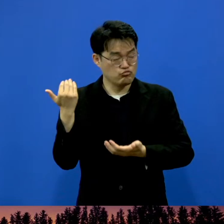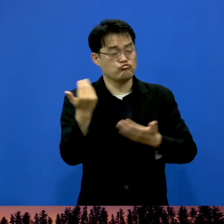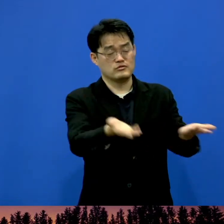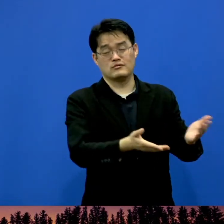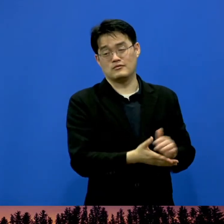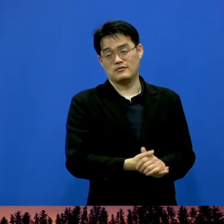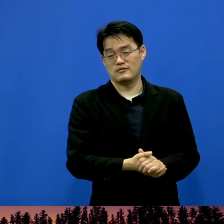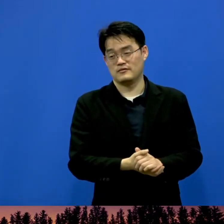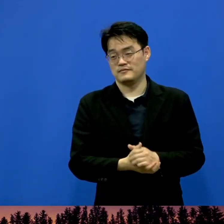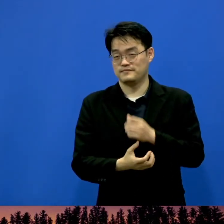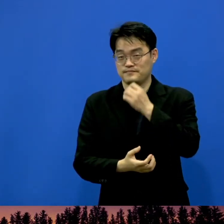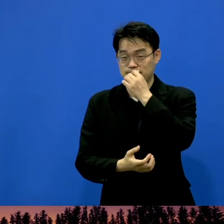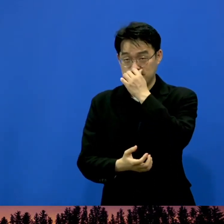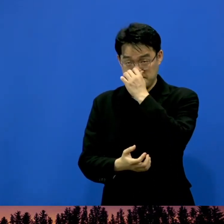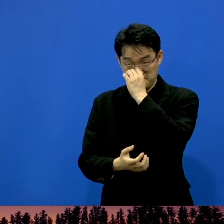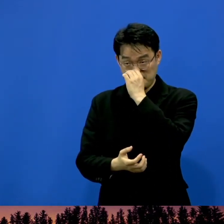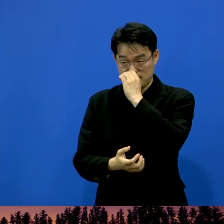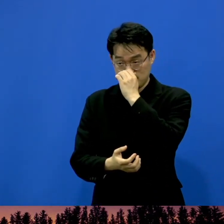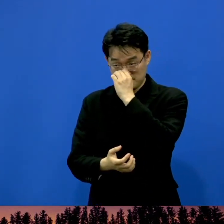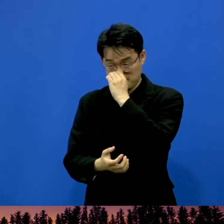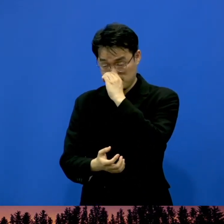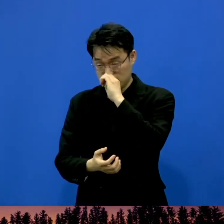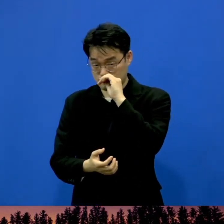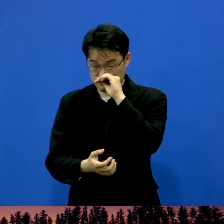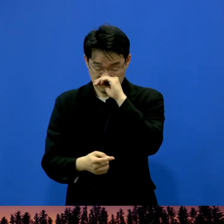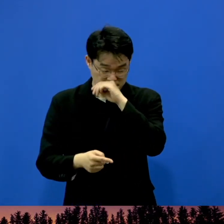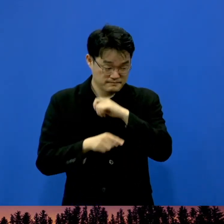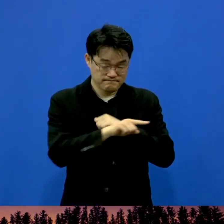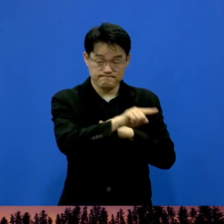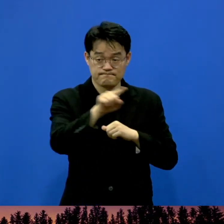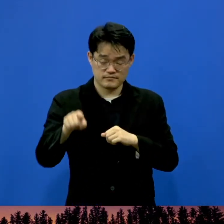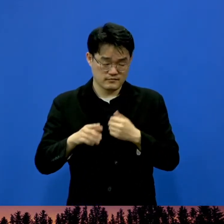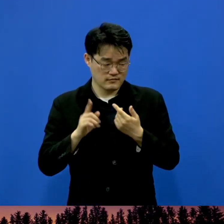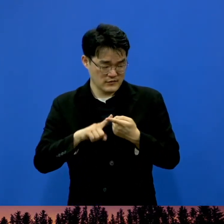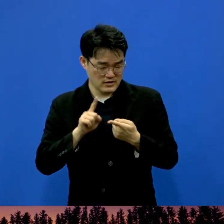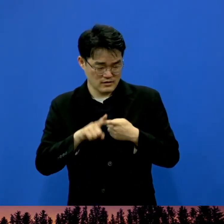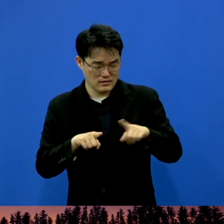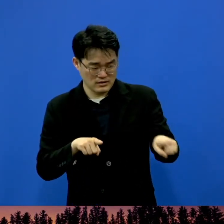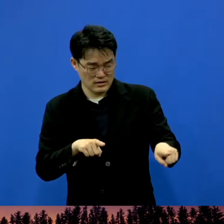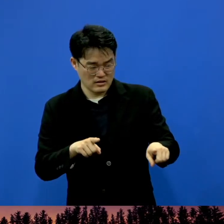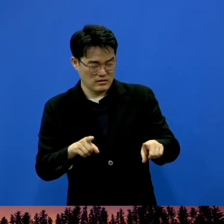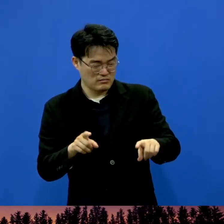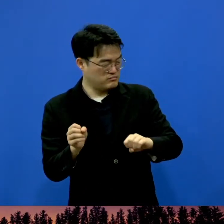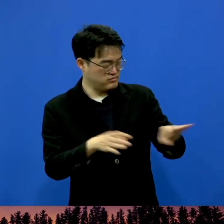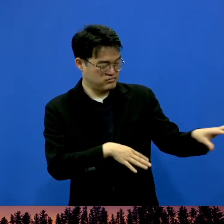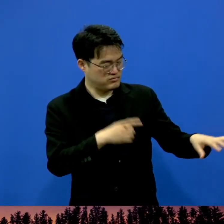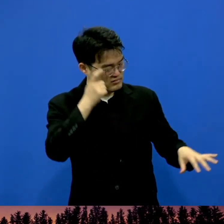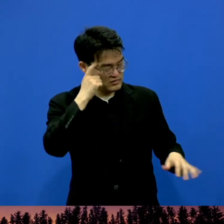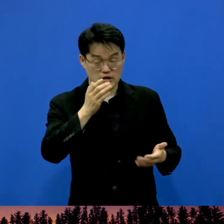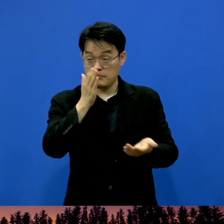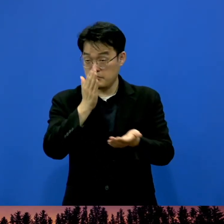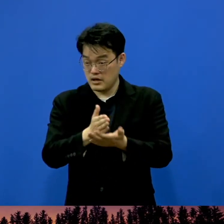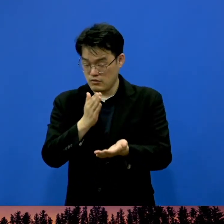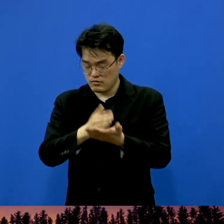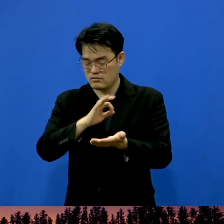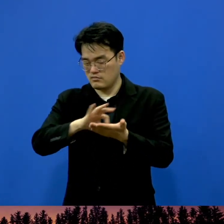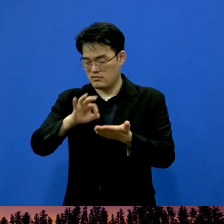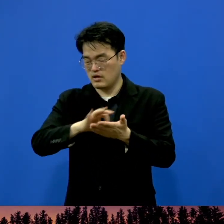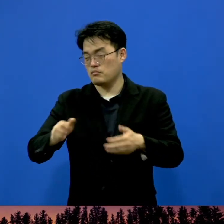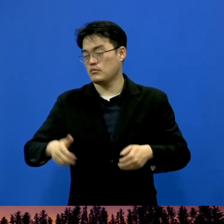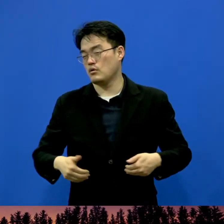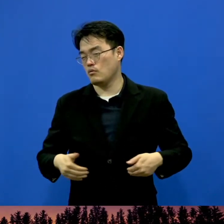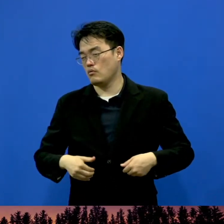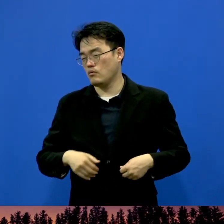거예요. 그걸 그냥 그걸 없애려고 하지 마시고 쓰시라는 거예요. 어떤 분은 음식 솜씨가 좋은 분은 그걸